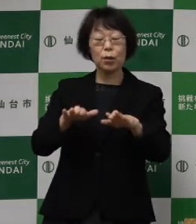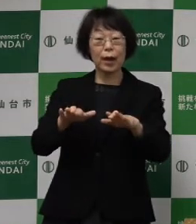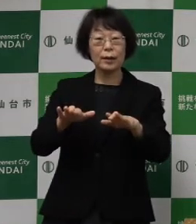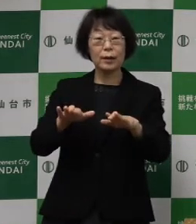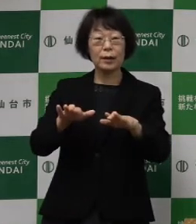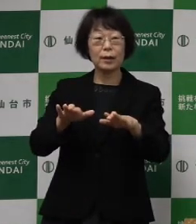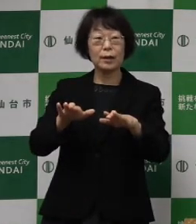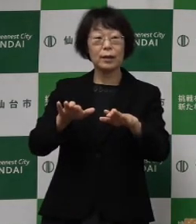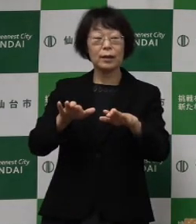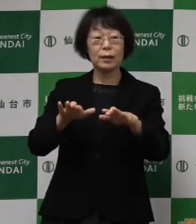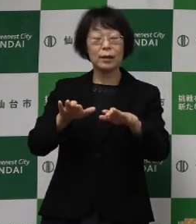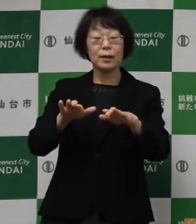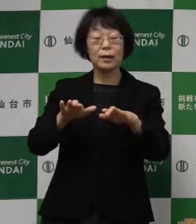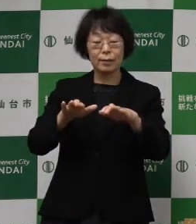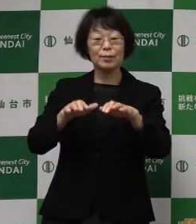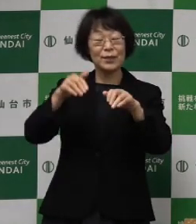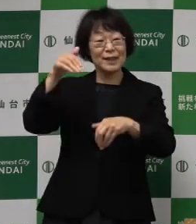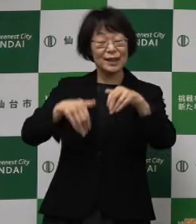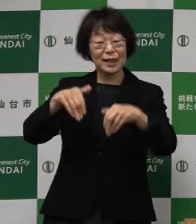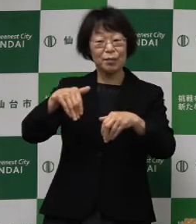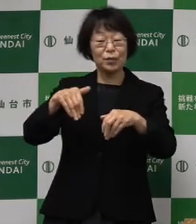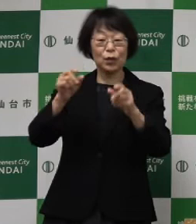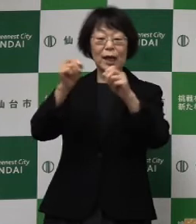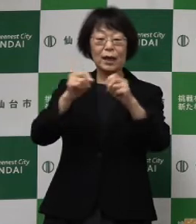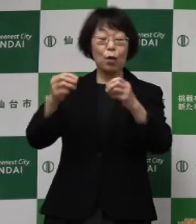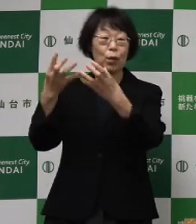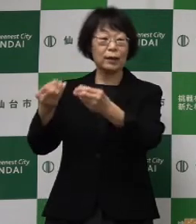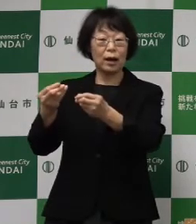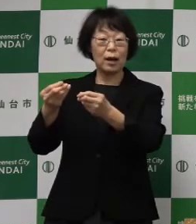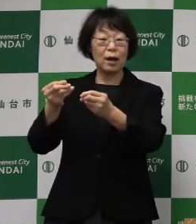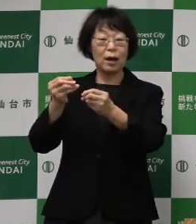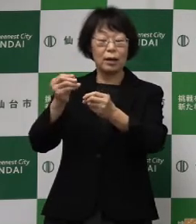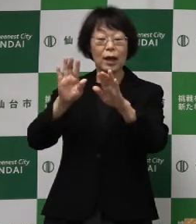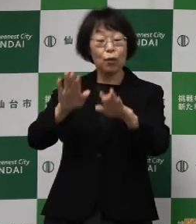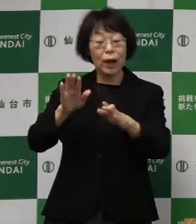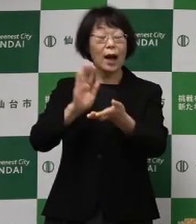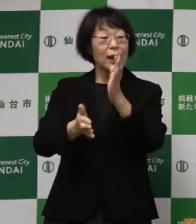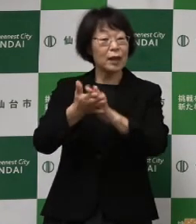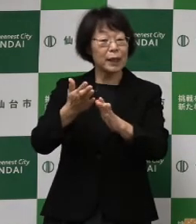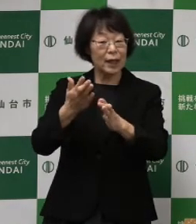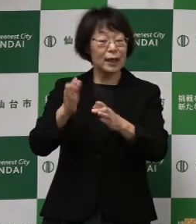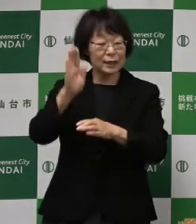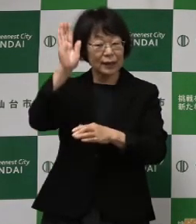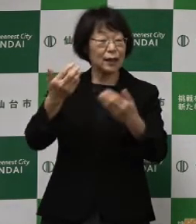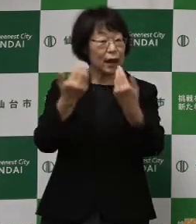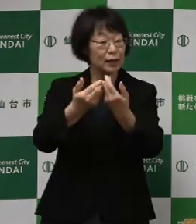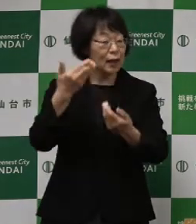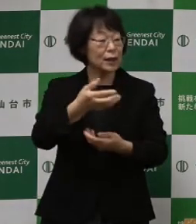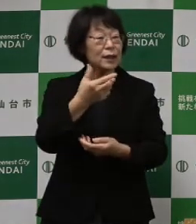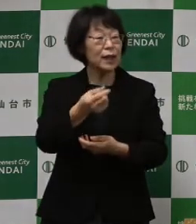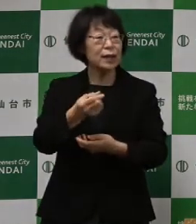知事選投開票結果が出ましたけれども、改めてあの賛成か反対かお答えいただけないでしょう